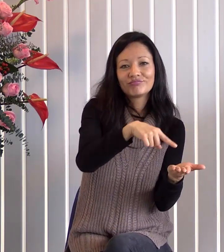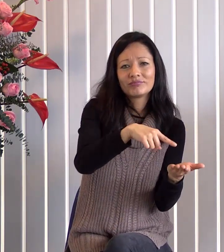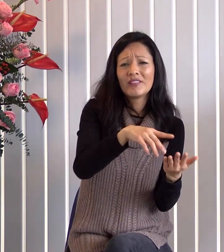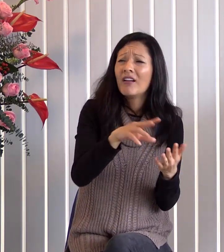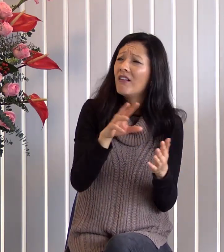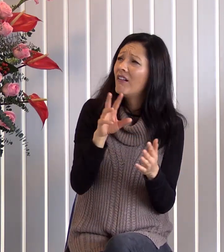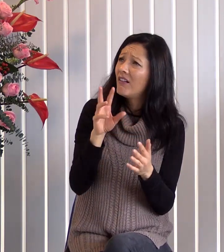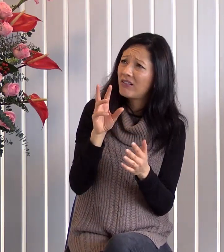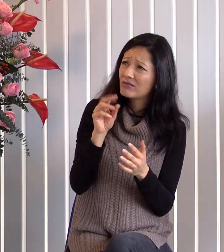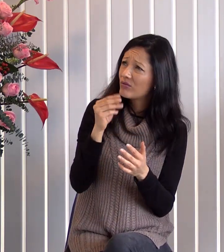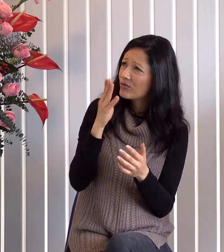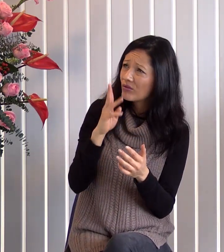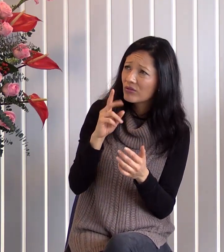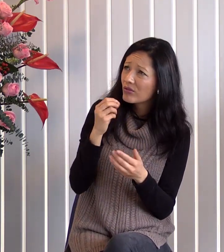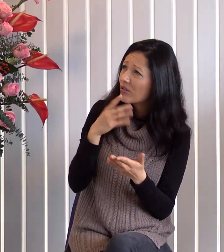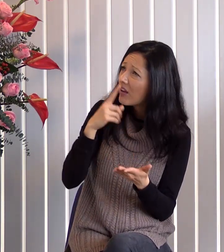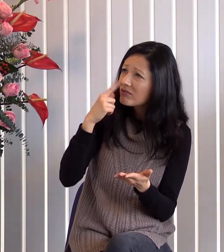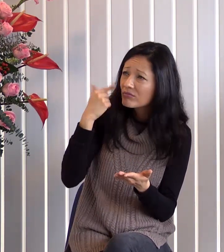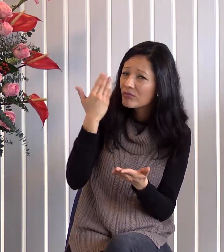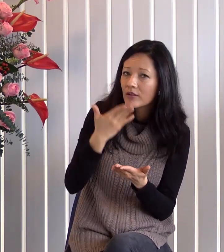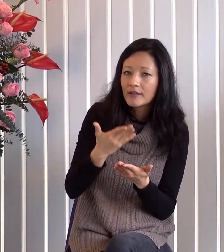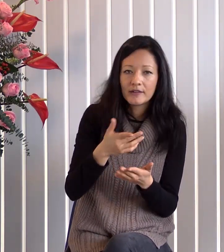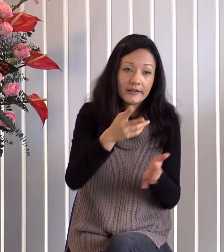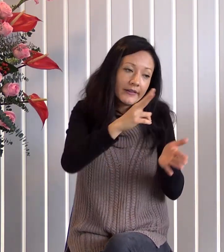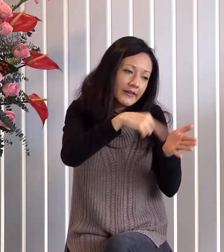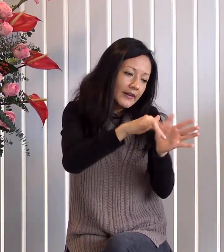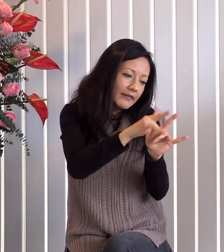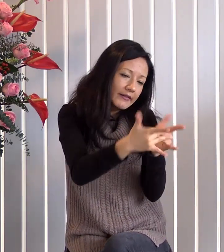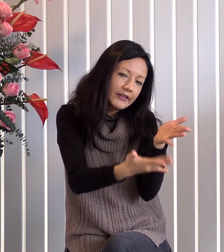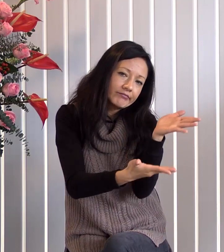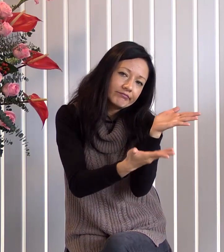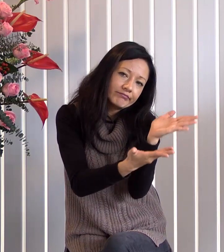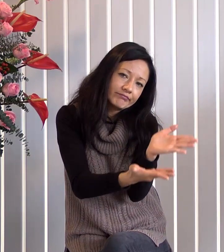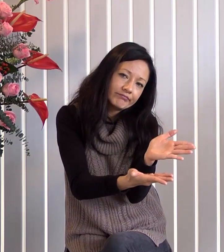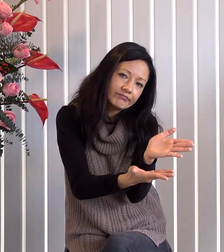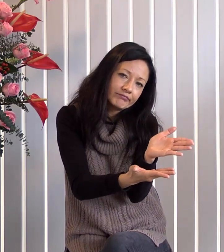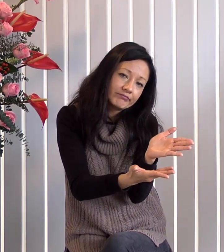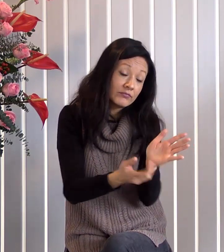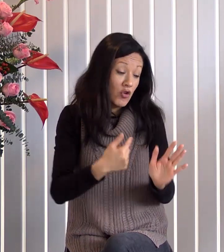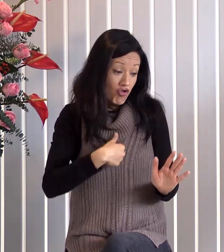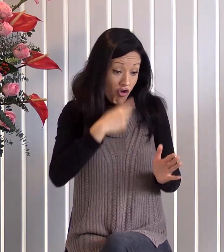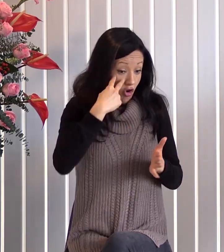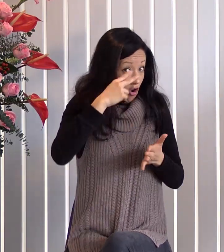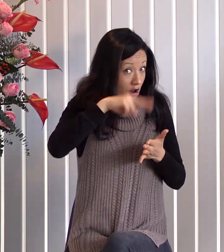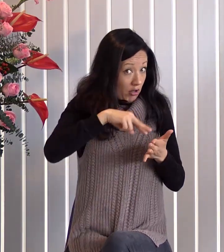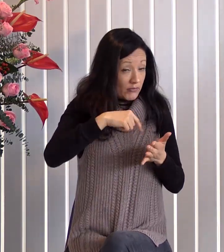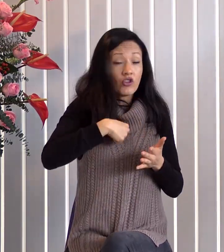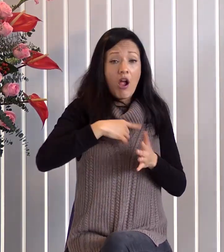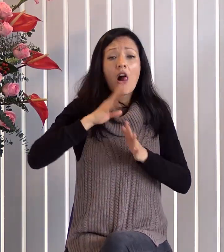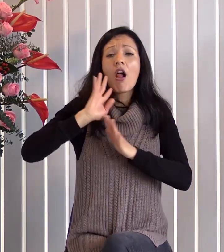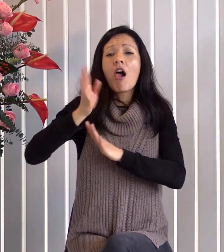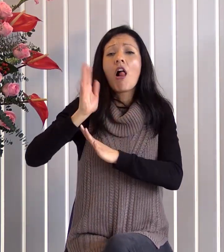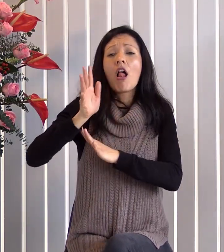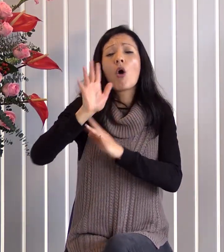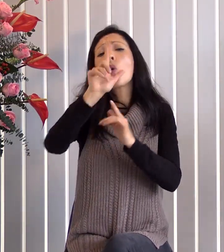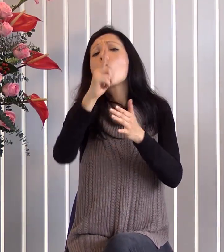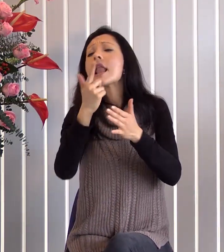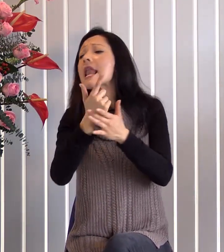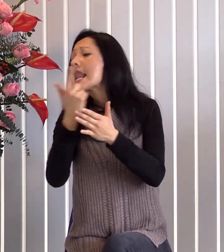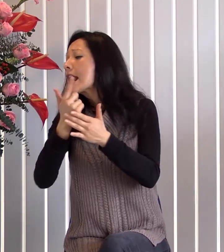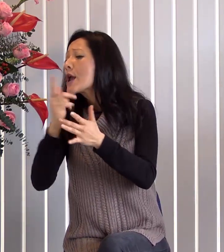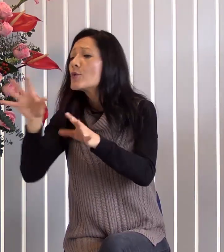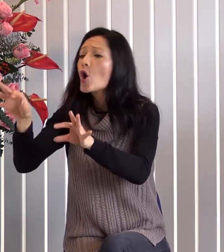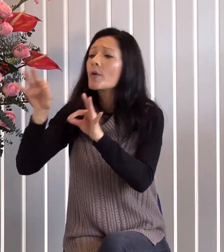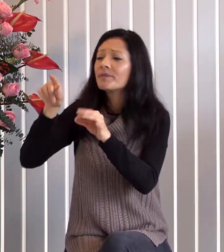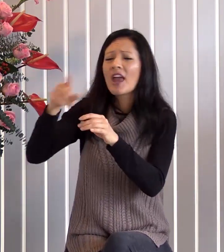Ay, no, el Señor no prueba. Lea la Biblia. Yo le estoy leyendo, yo no le estoy hablando un librito. Vamos a abrir el librito